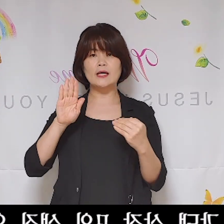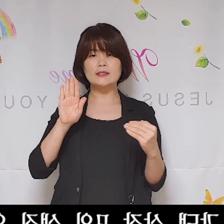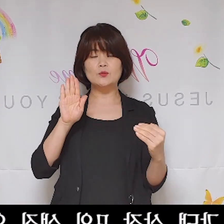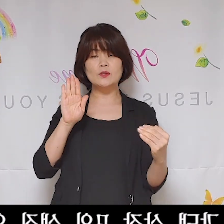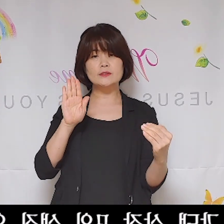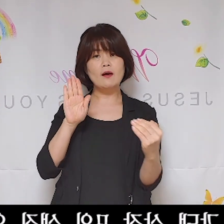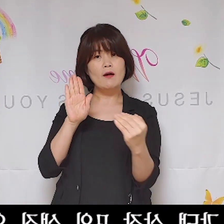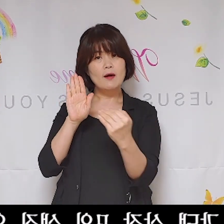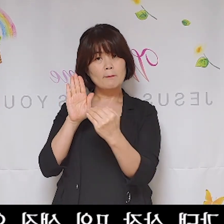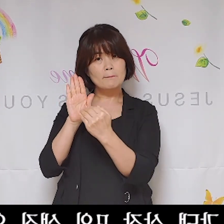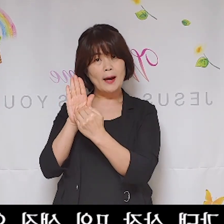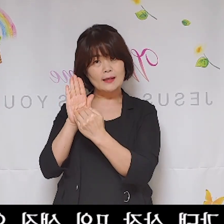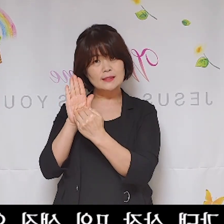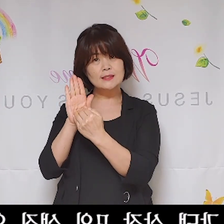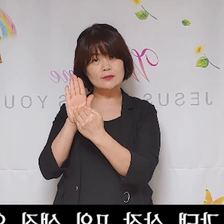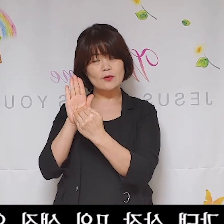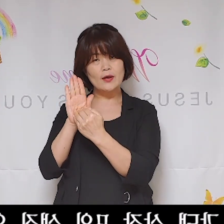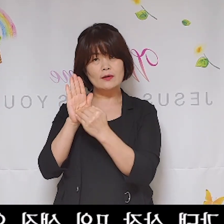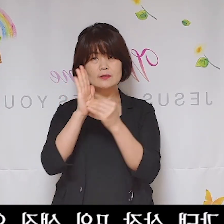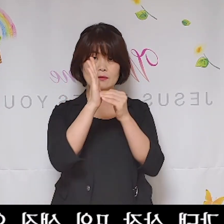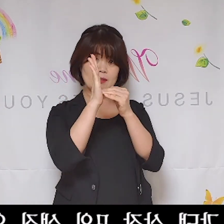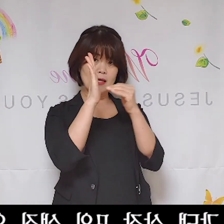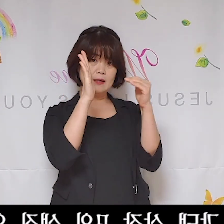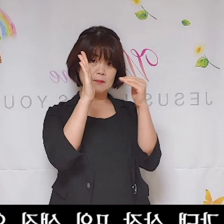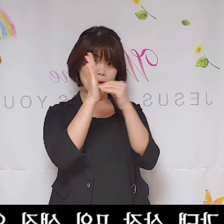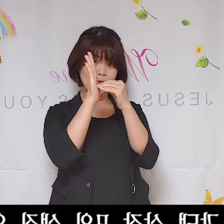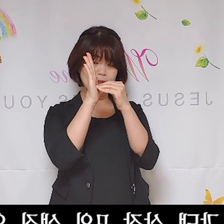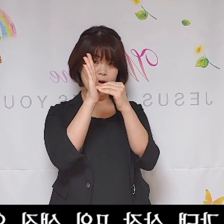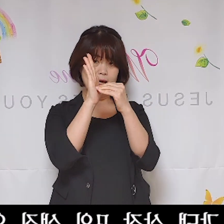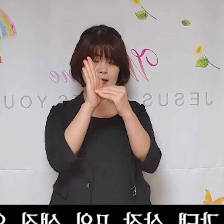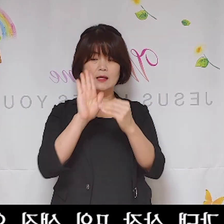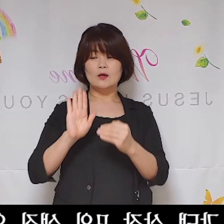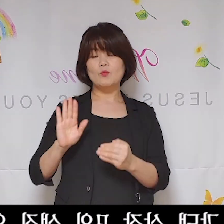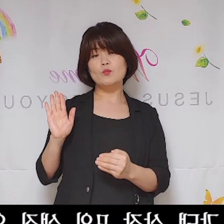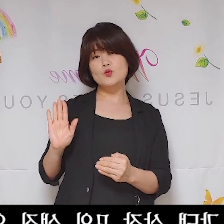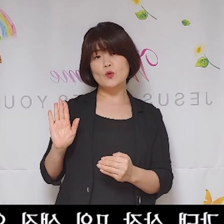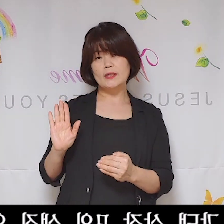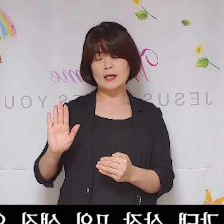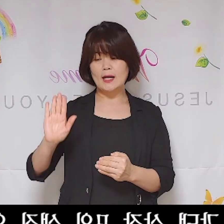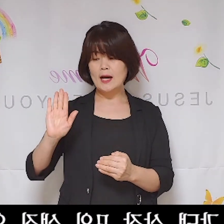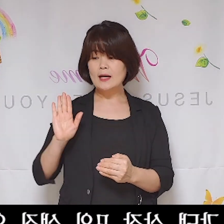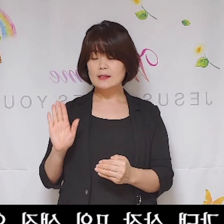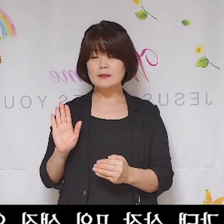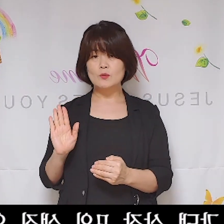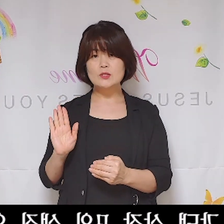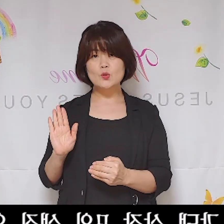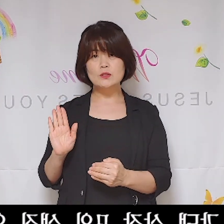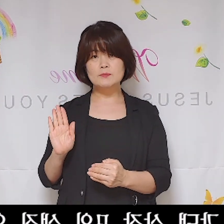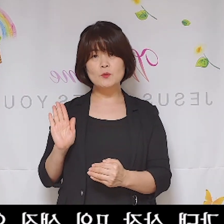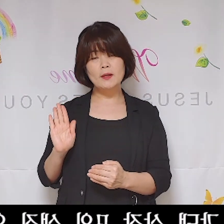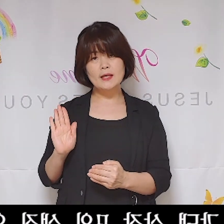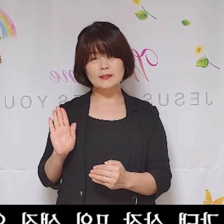다시 돌려서 막으시는 거예요. 이렇게 막다. 몸쪽에다가 왼손을